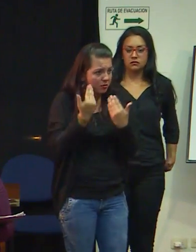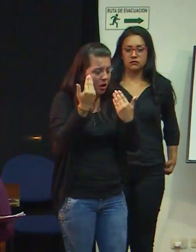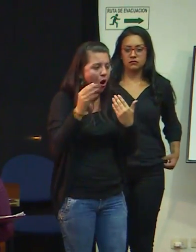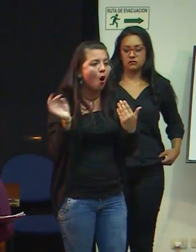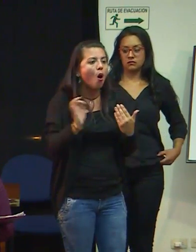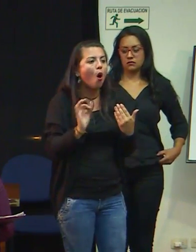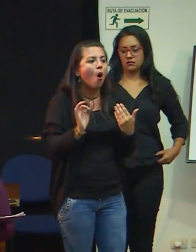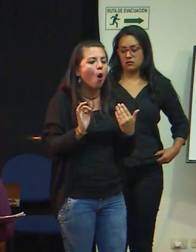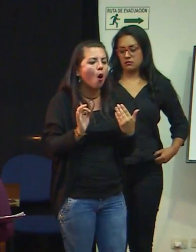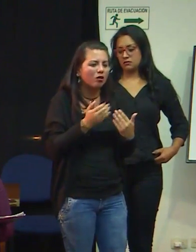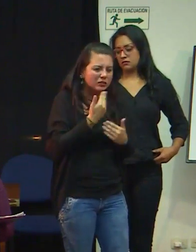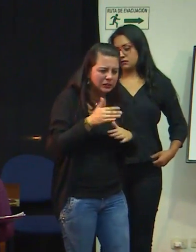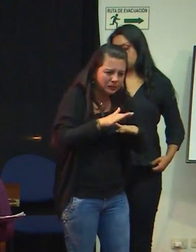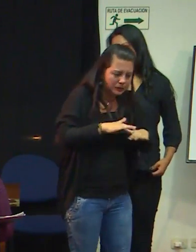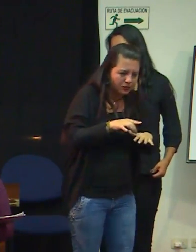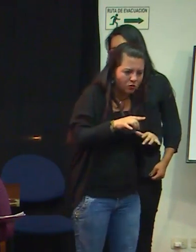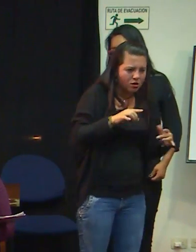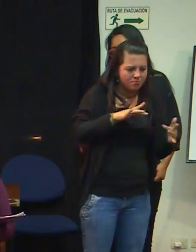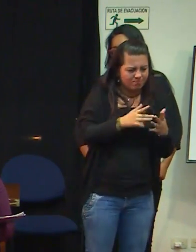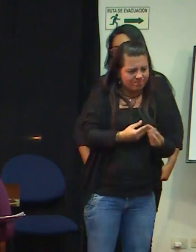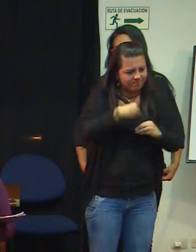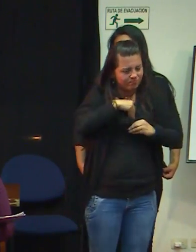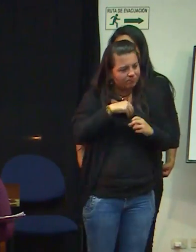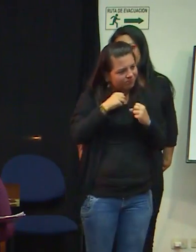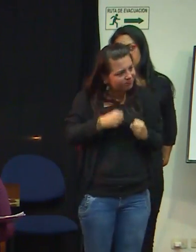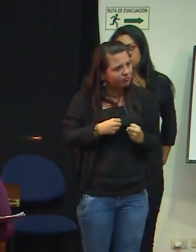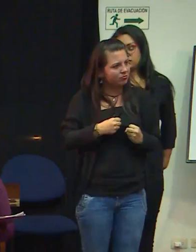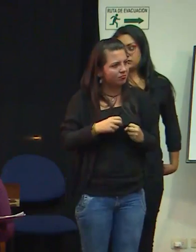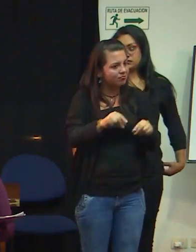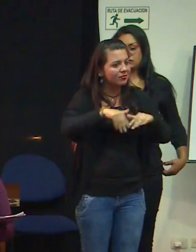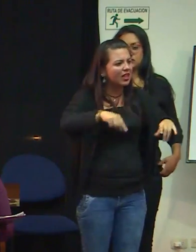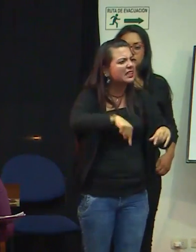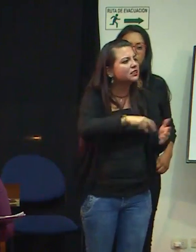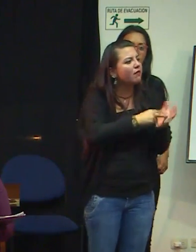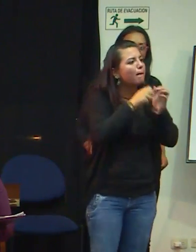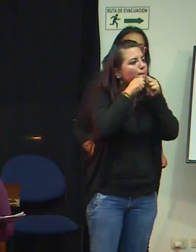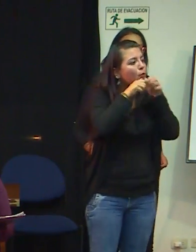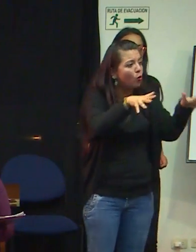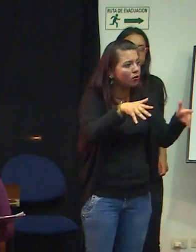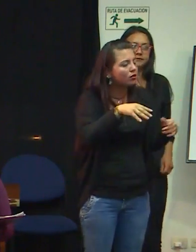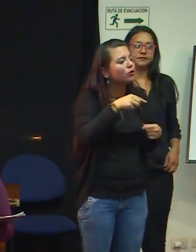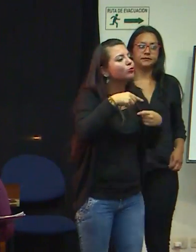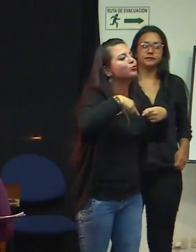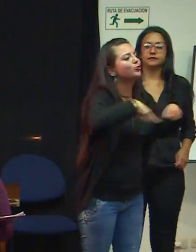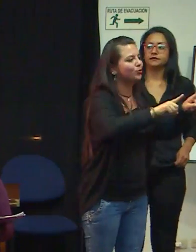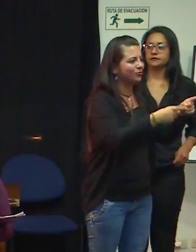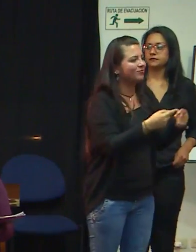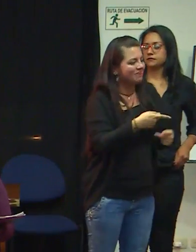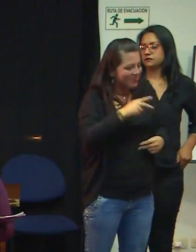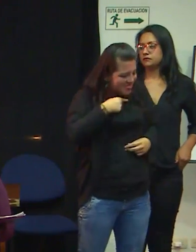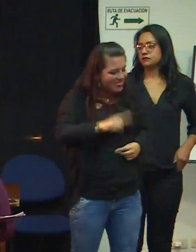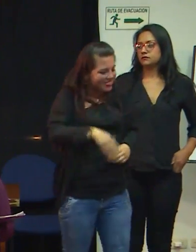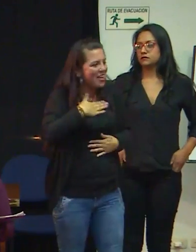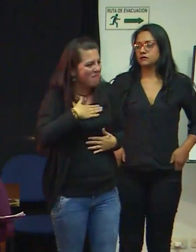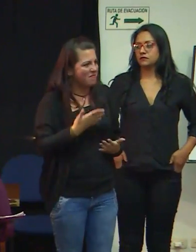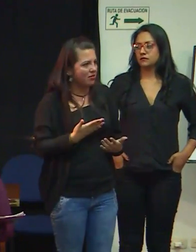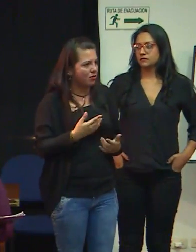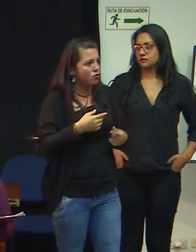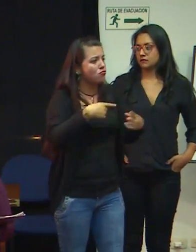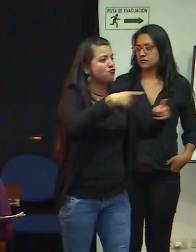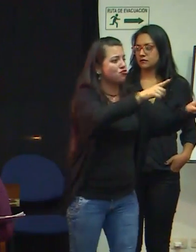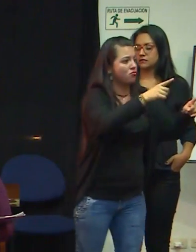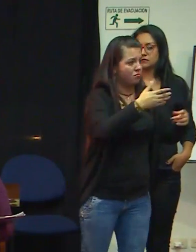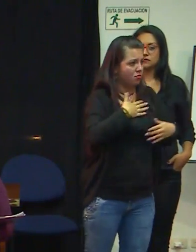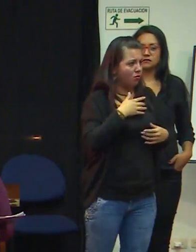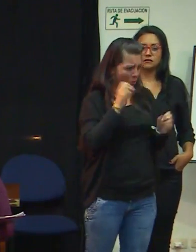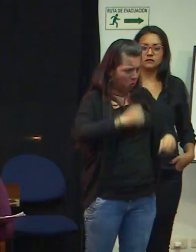ese espacio de apropiarnos de nuestro territorio, de que esto es público, de que esto es suyo, esto es mío, pero no por ser suyo y ser mío, yo lo puedo